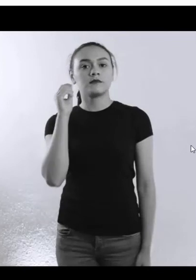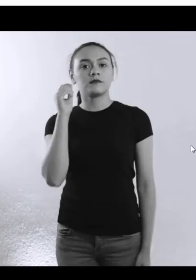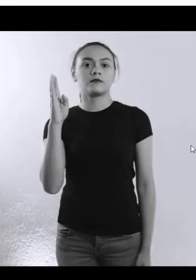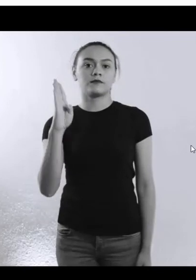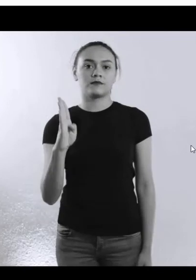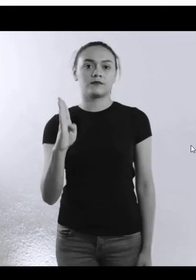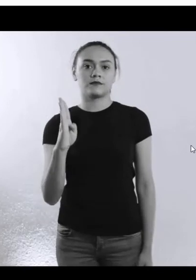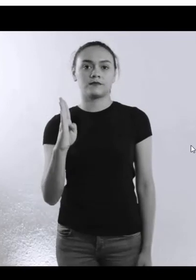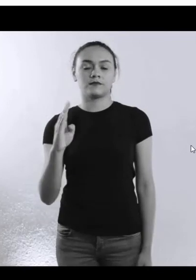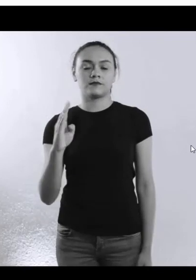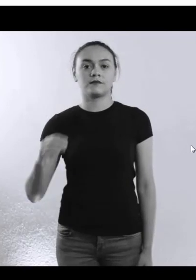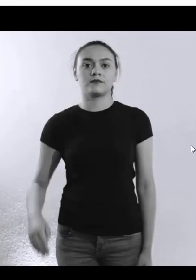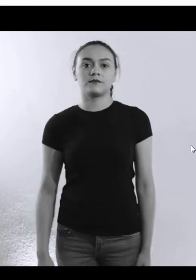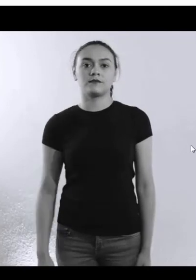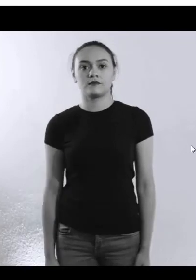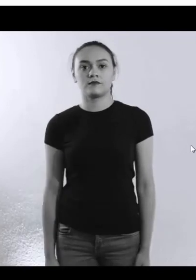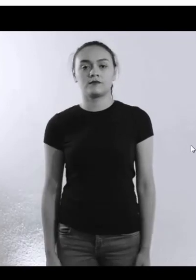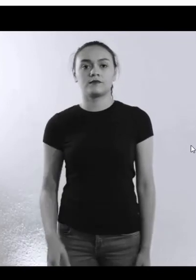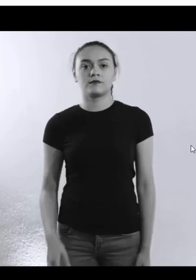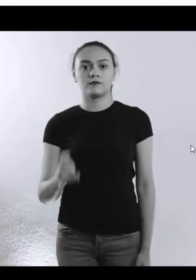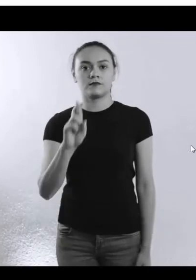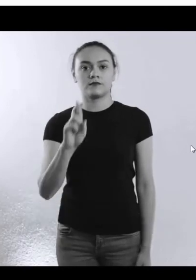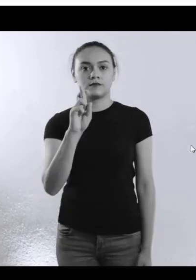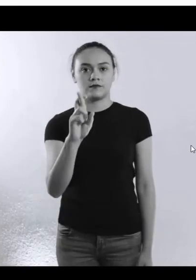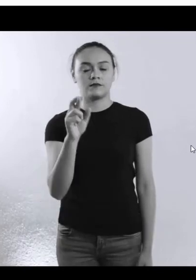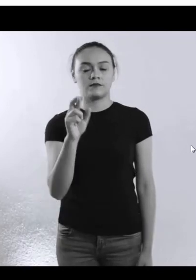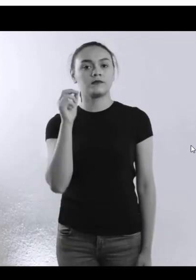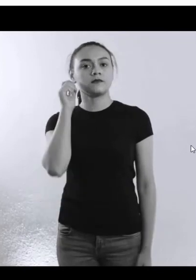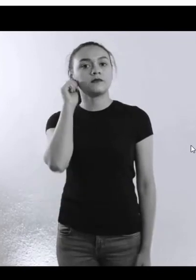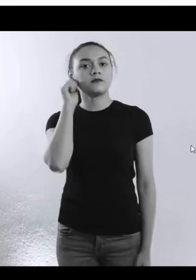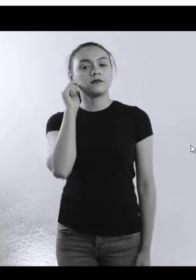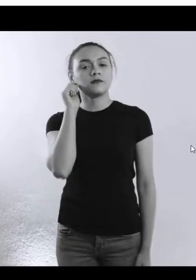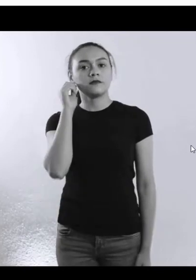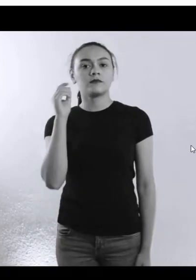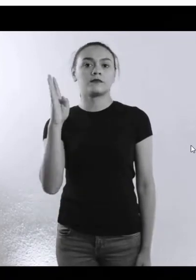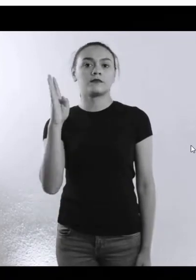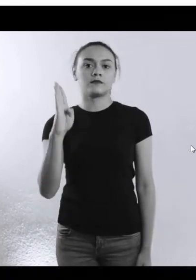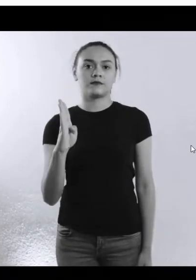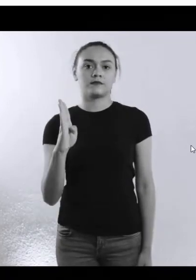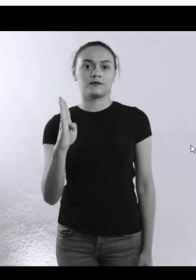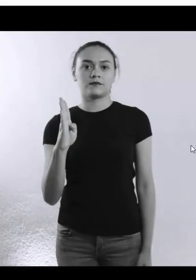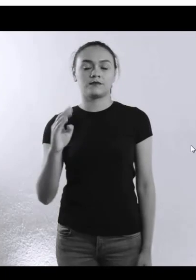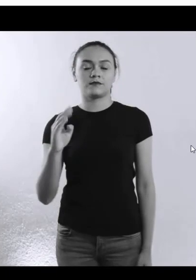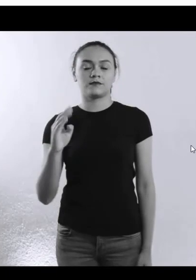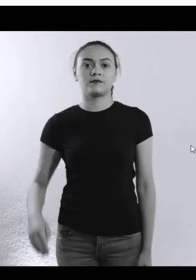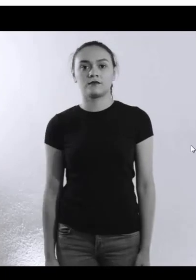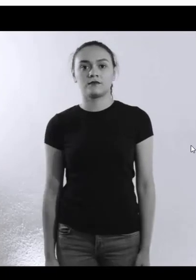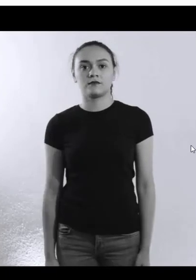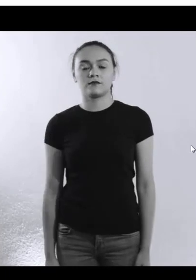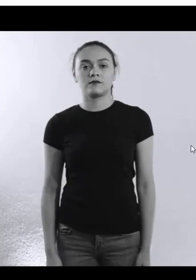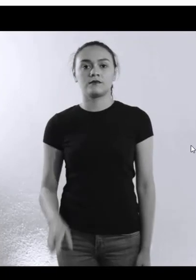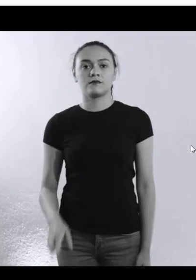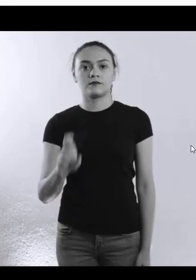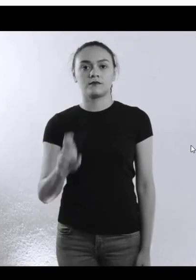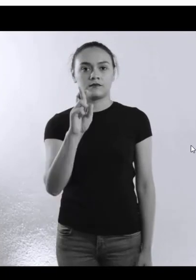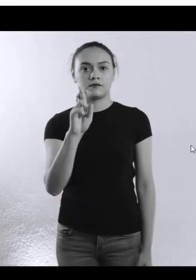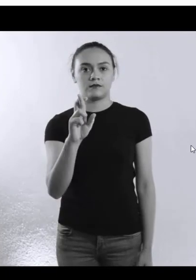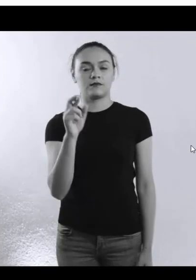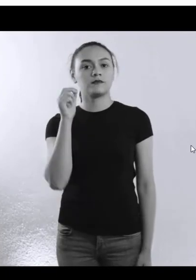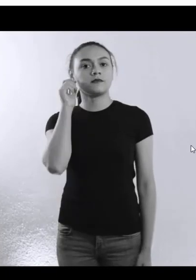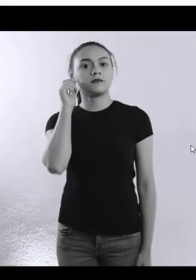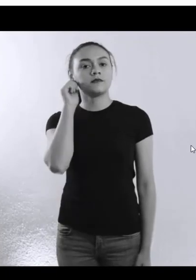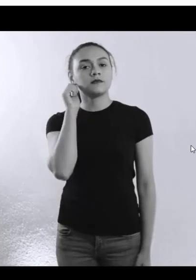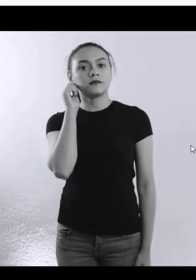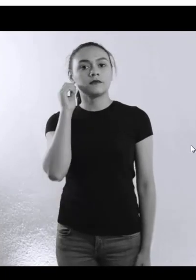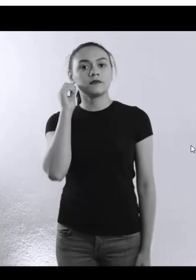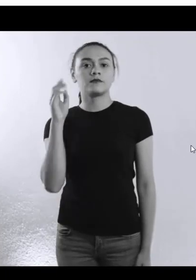esta construcción que tiene que la filosofía. Gracias por las intervenciones. Cabal iba a mencionar algo ahorita.